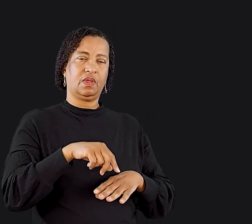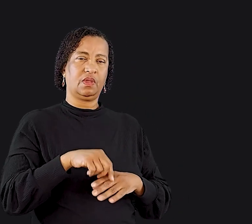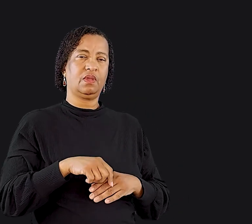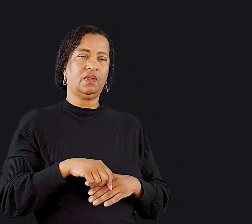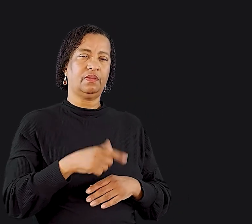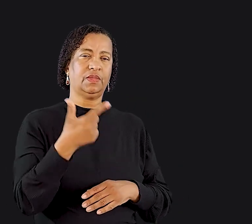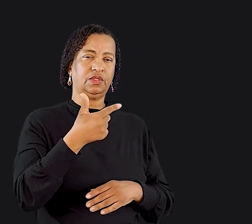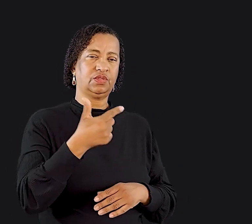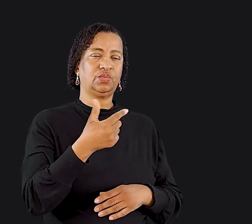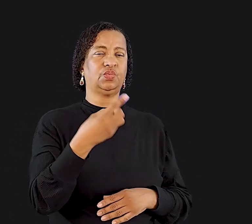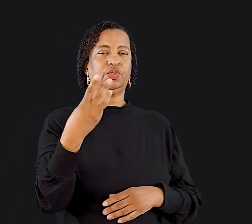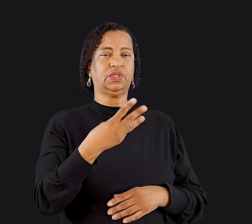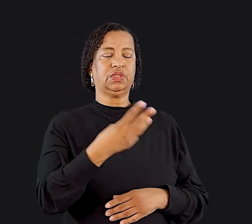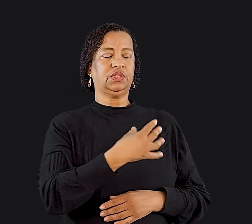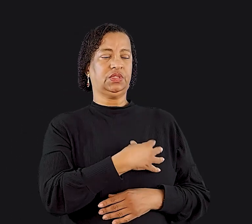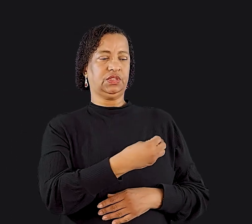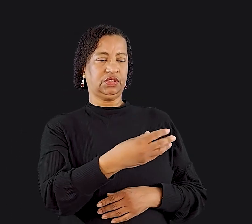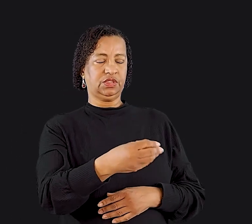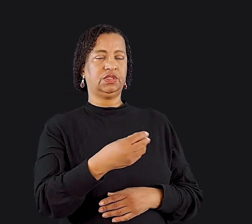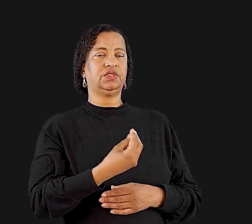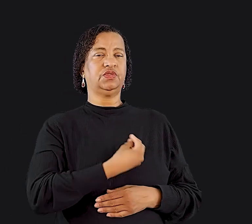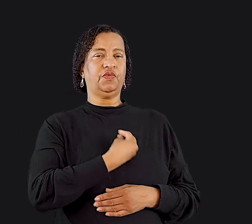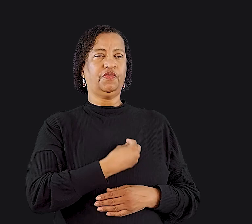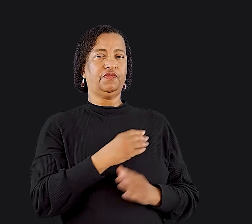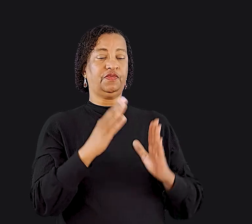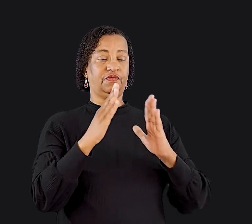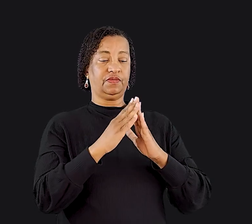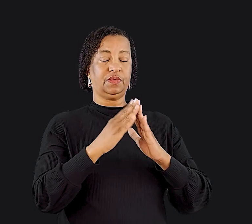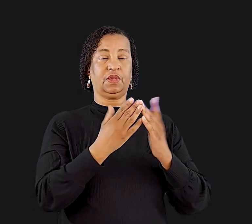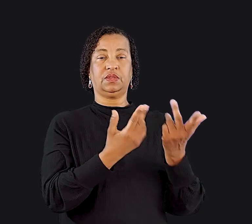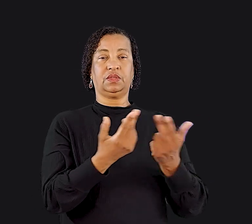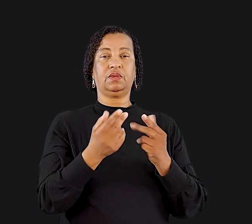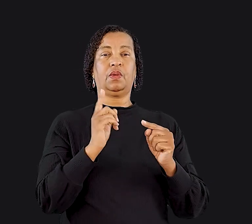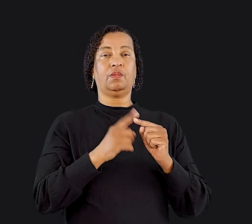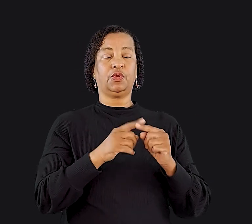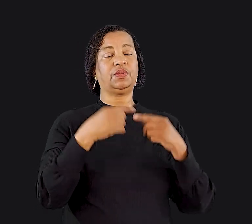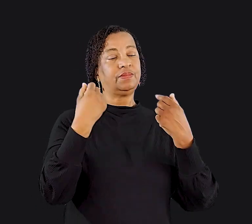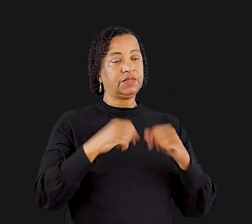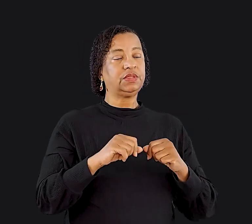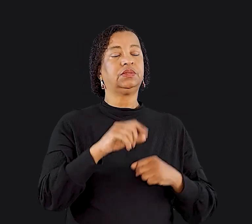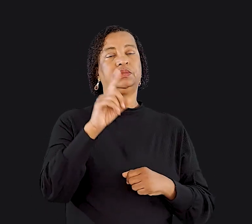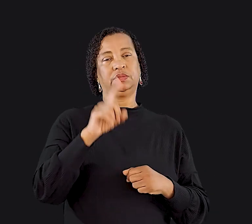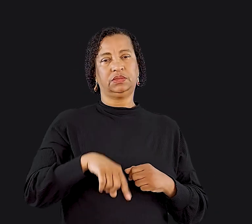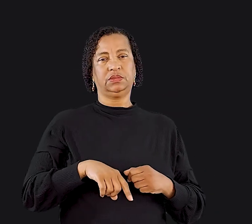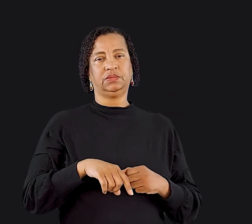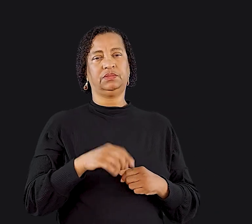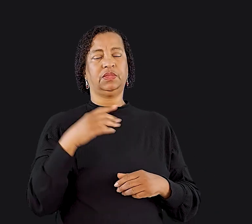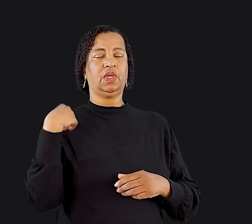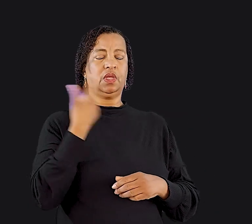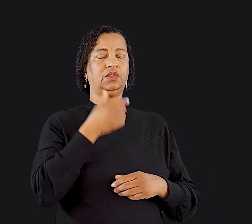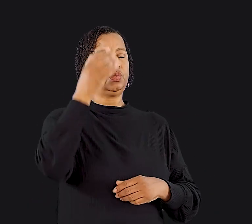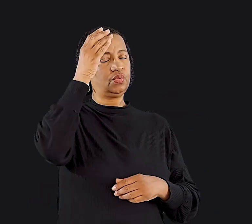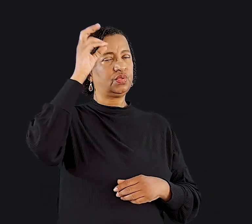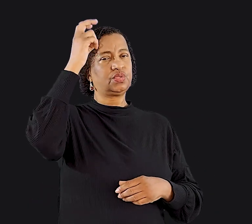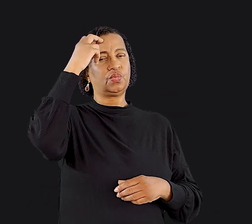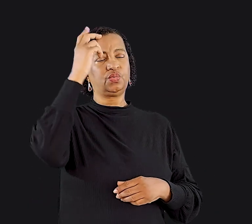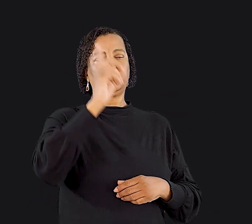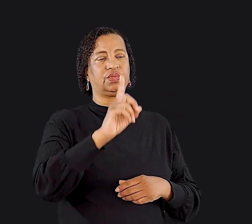A segunda e a terceira geração vivem sob o mesmo teto, porque para eles é assim que deve ser. Em nossa cultura não é mais assim.